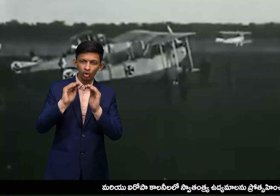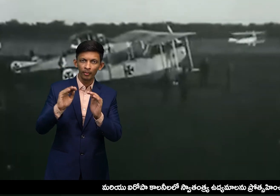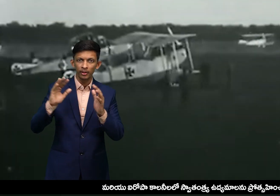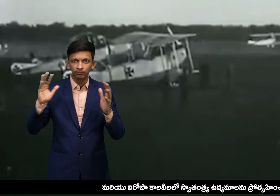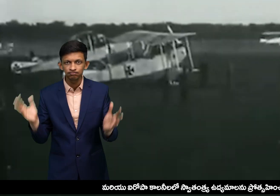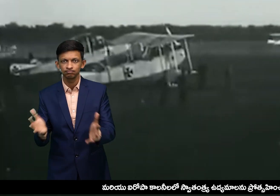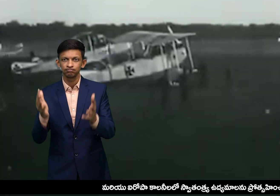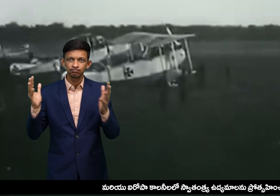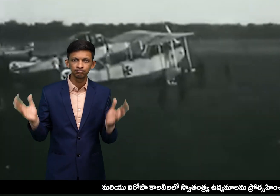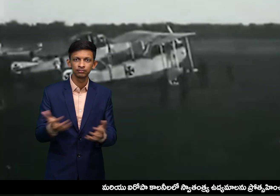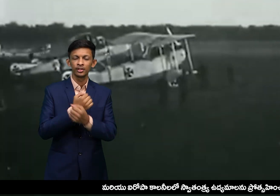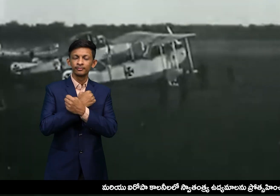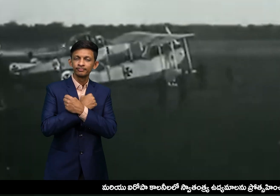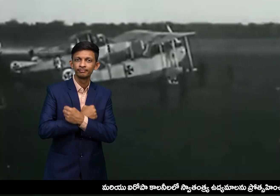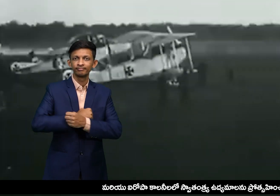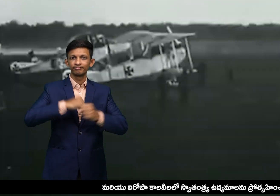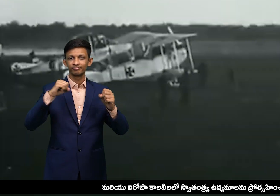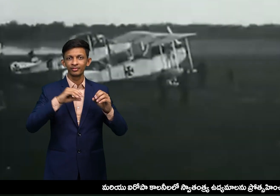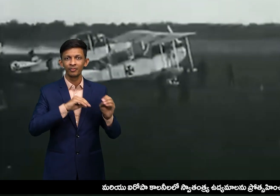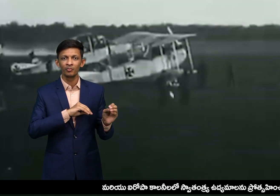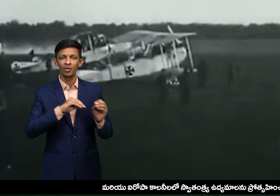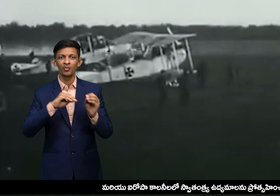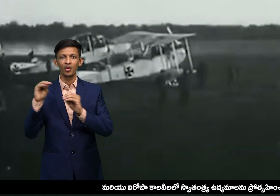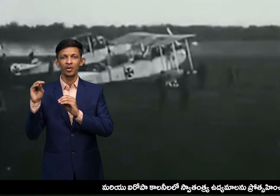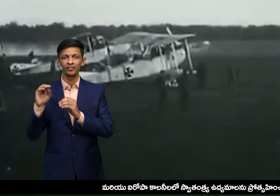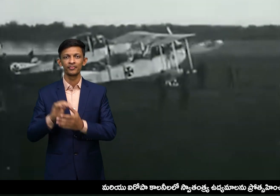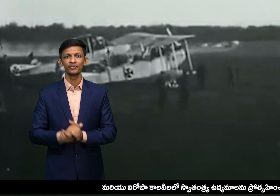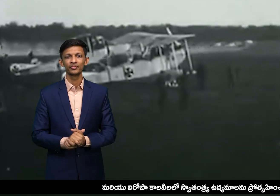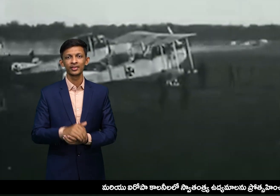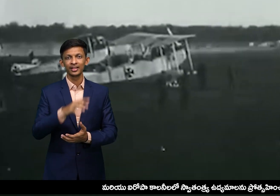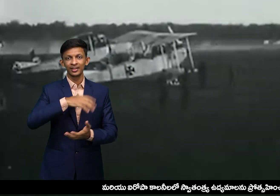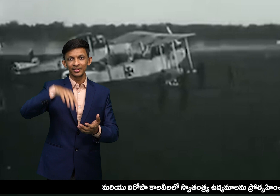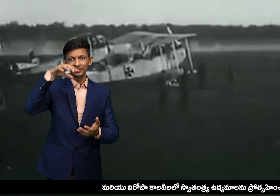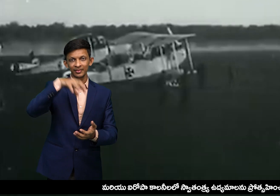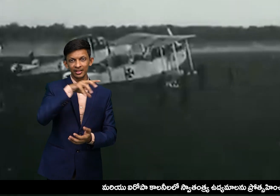కాలనీలలో స్వాతంత్ర్య ఉద్యమాలను ప్రోత్సహించింది.